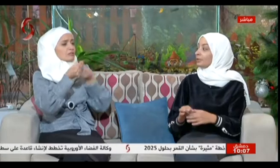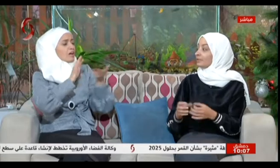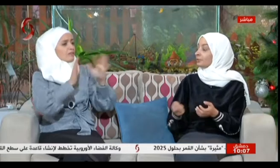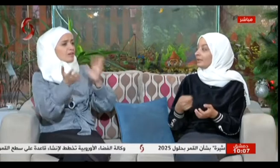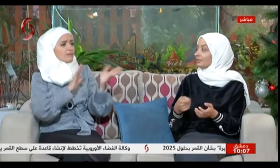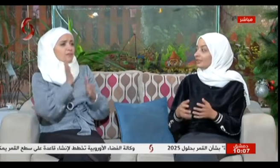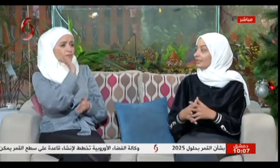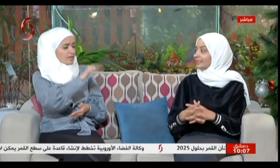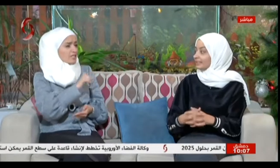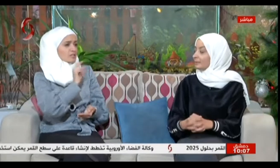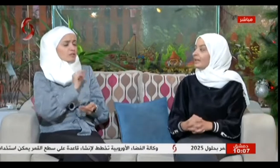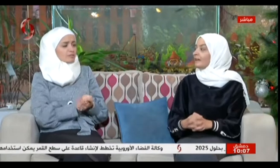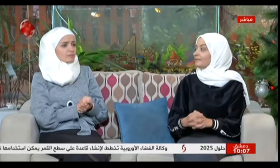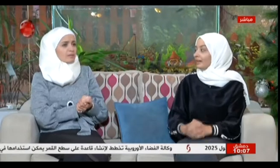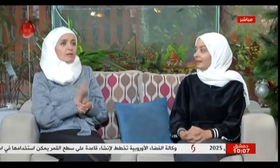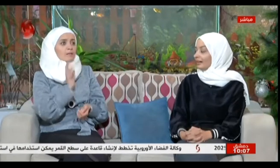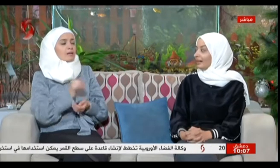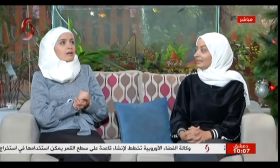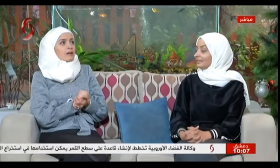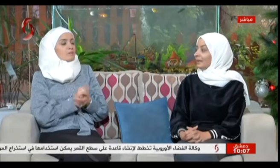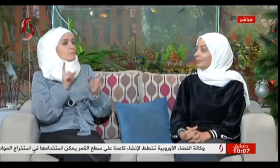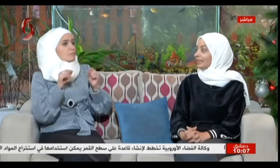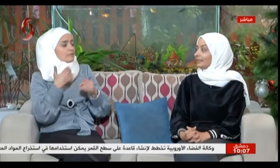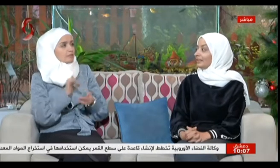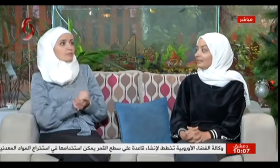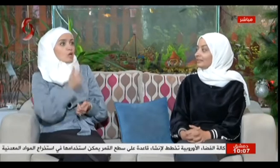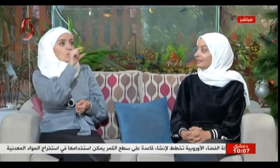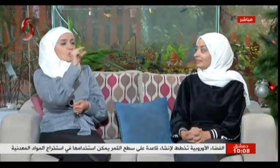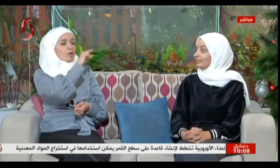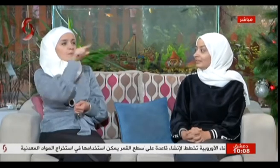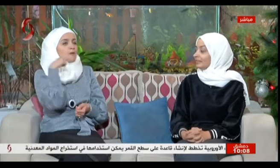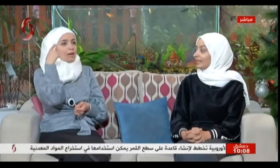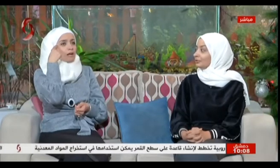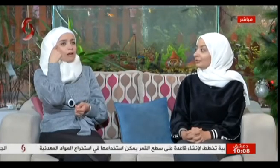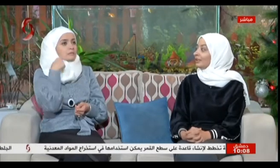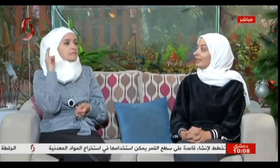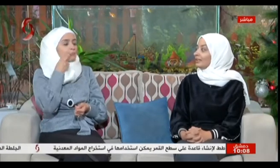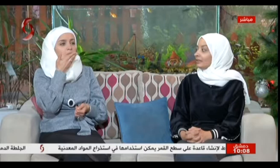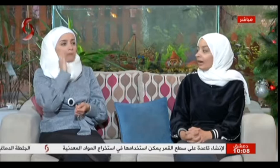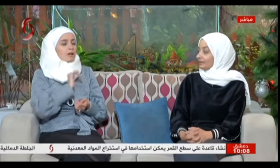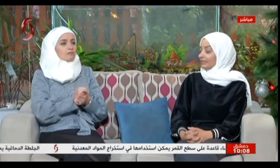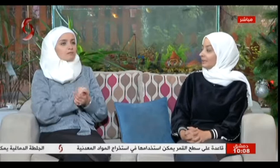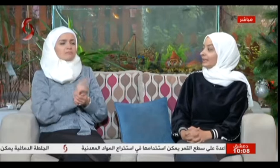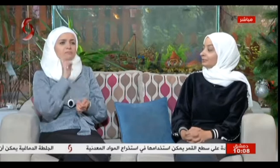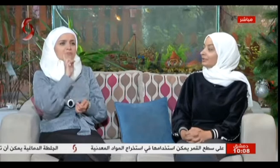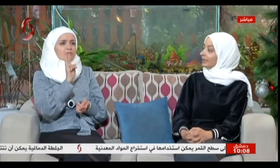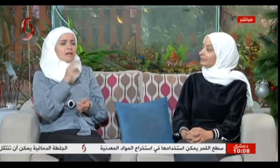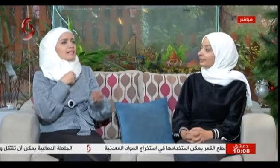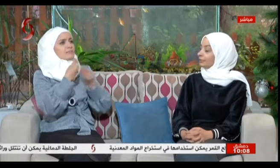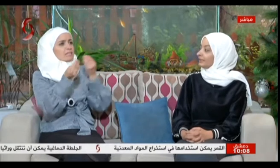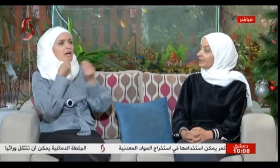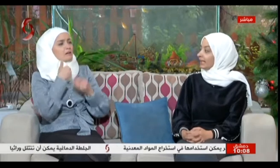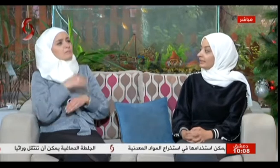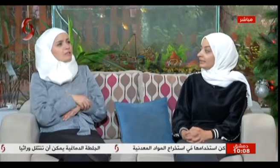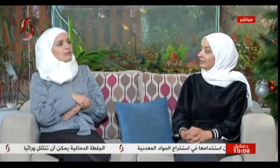فرح كانوا يتواصلوا معي عن طريق الكتابة، فهذا الدعم اللي أنا أخذته. على فكرة كمان كانوا